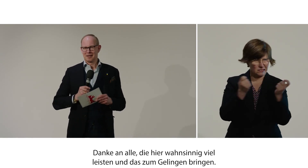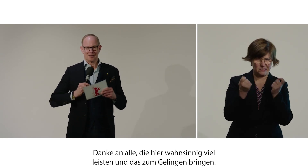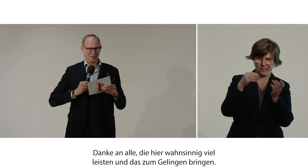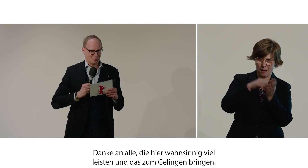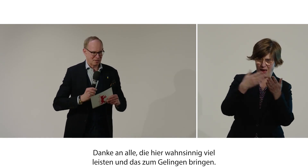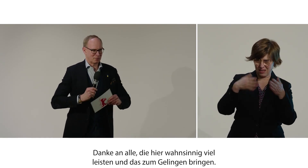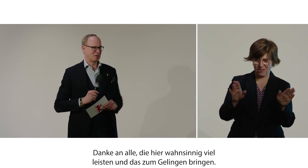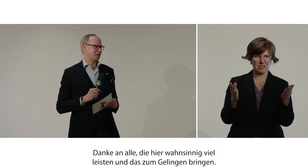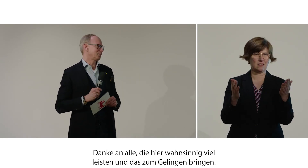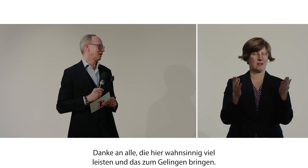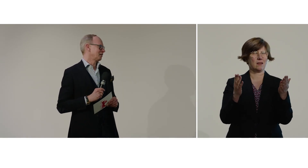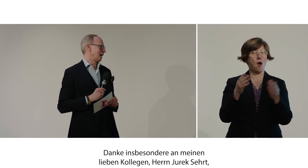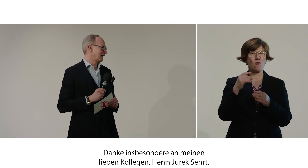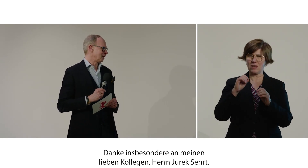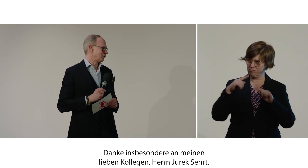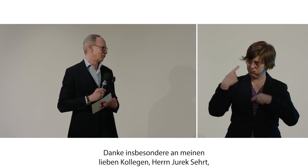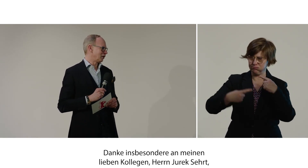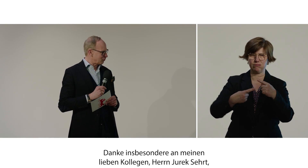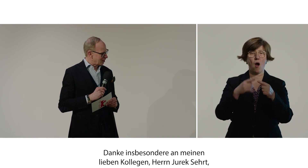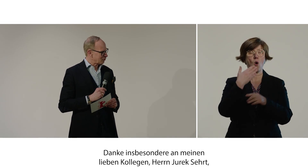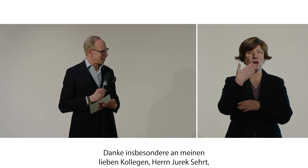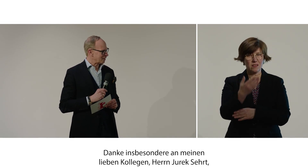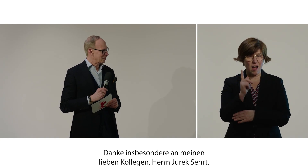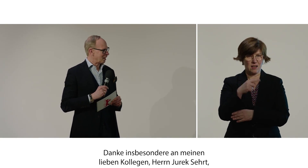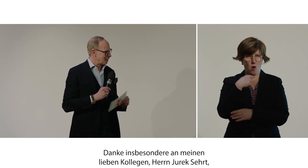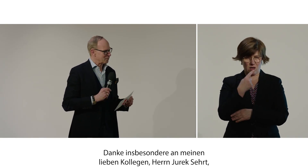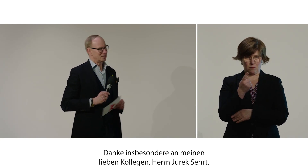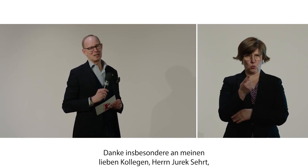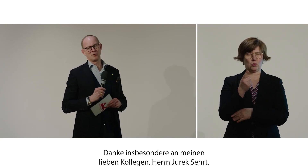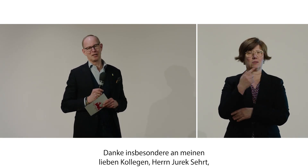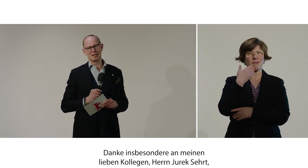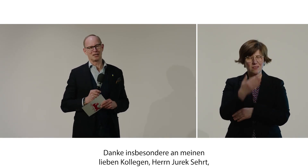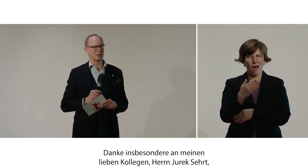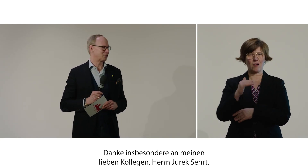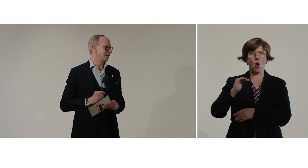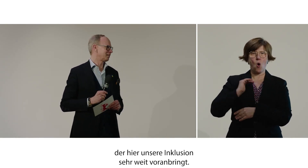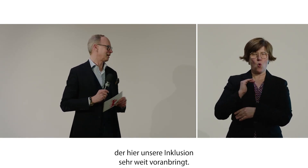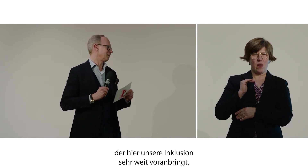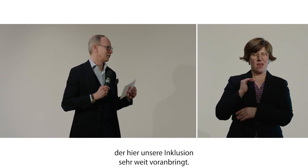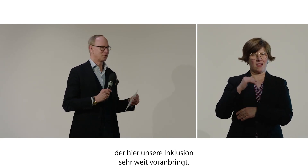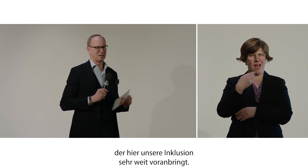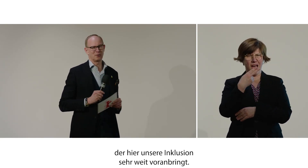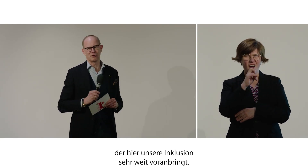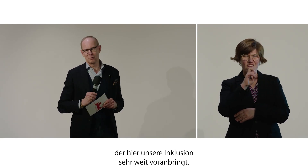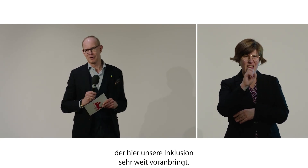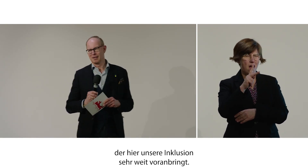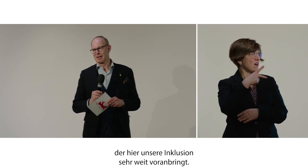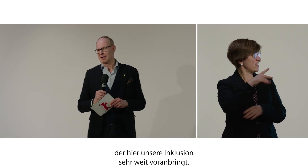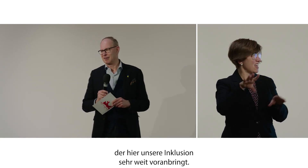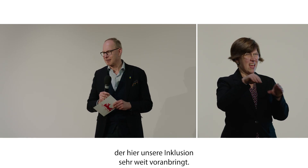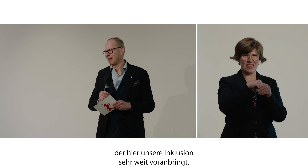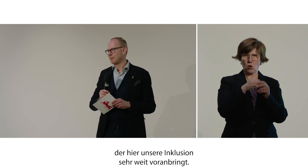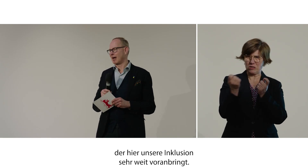und das zum Gelingen bringen. Danke aber insbesondere, muss ich auch sagen, an meinen lieben Kollegen, Herr Jurek Seert, der hier unsere Inklusion